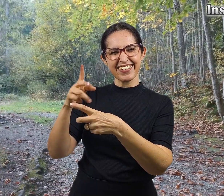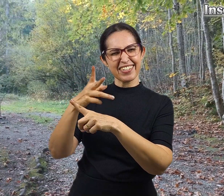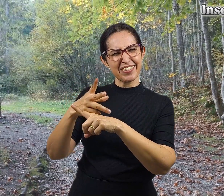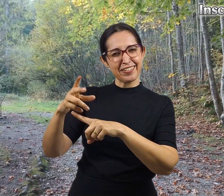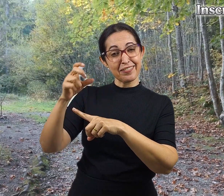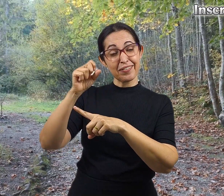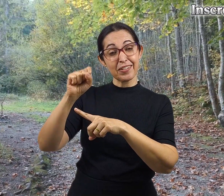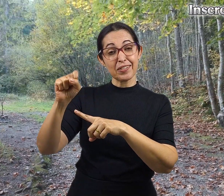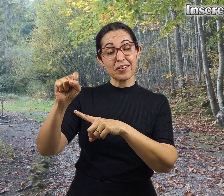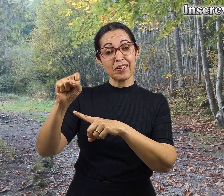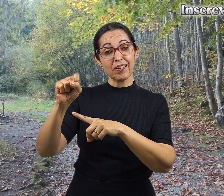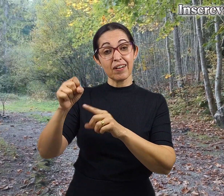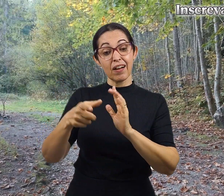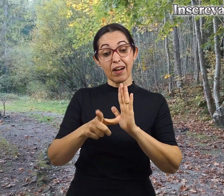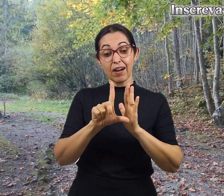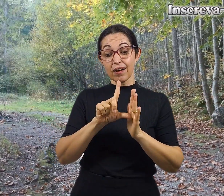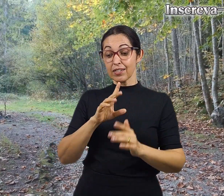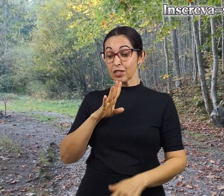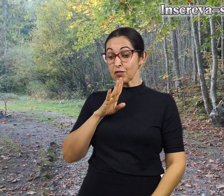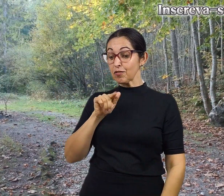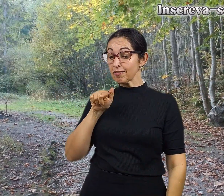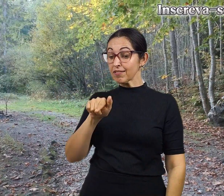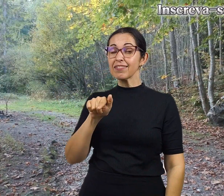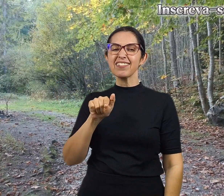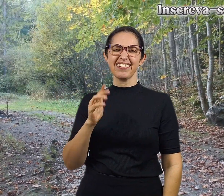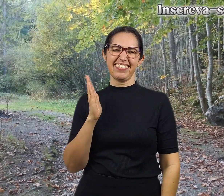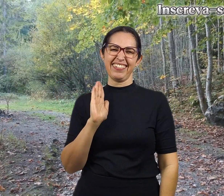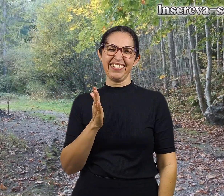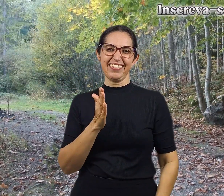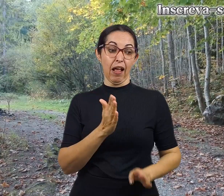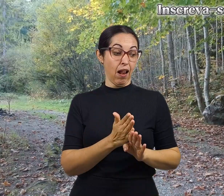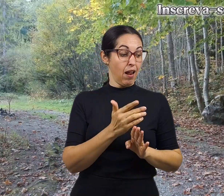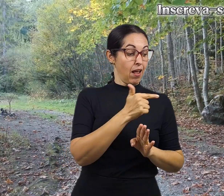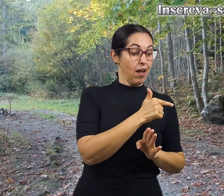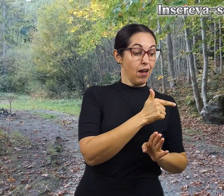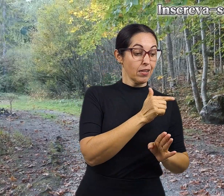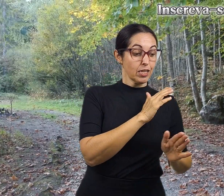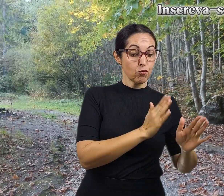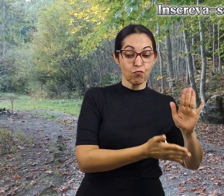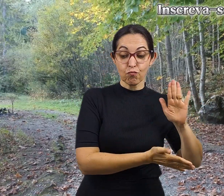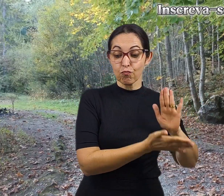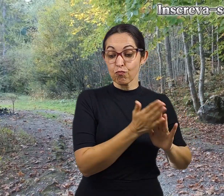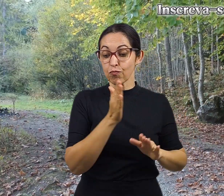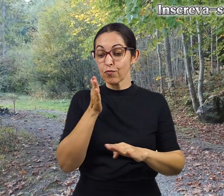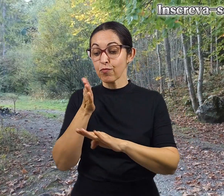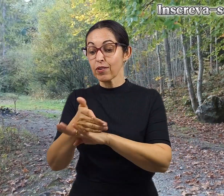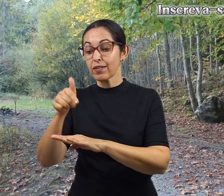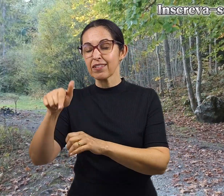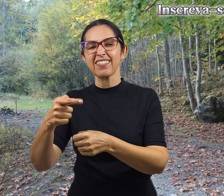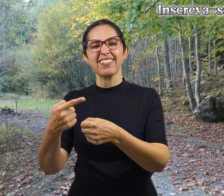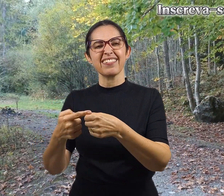um lugar que ele desconhecia. Aqui, quando nós lemos, ele conhecia aquele lugar. Ele já havia tido uma experiência com aquele